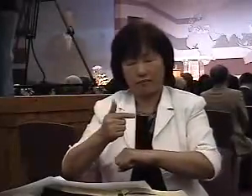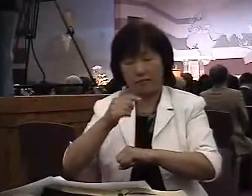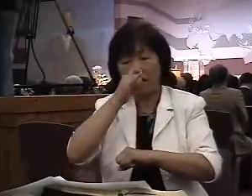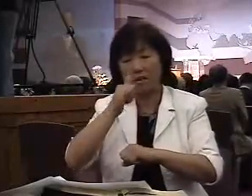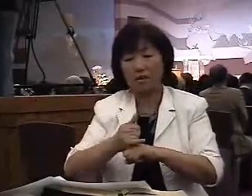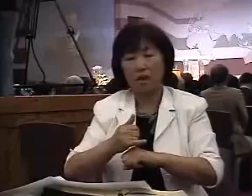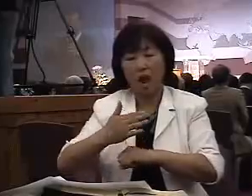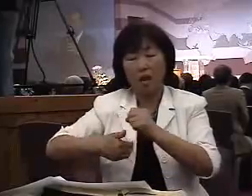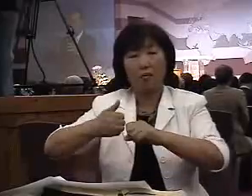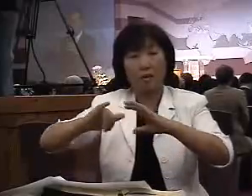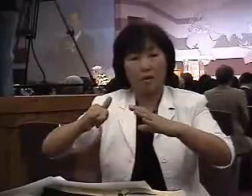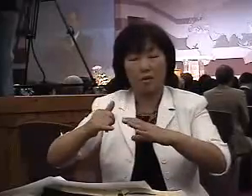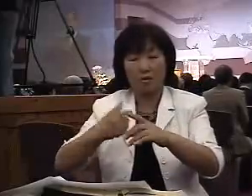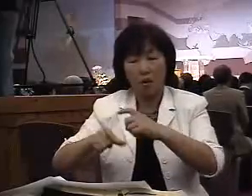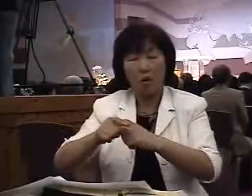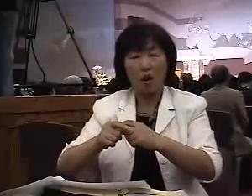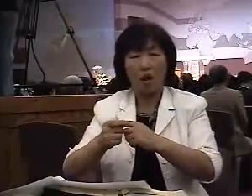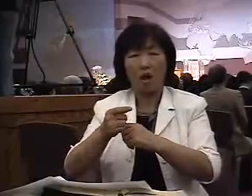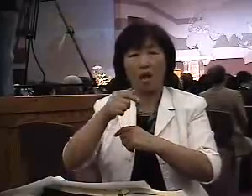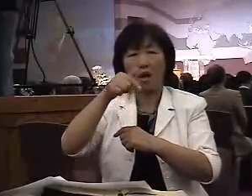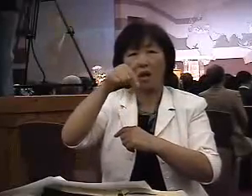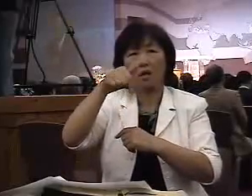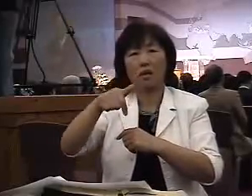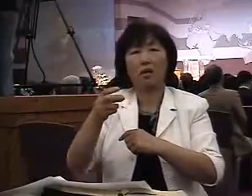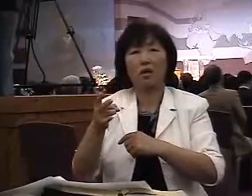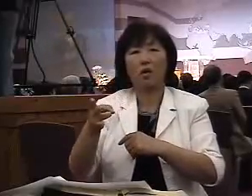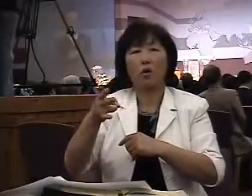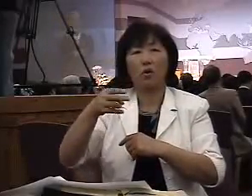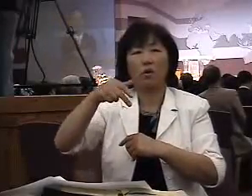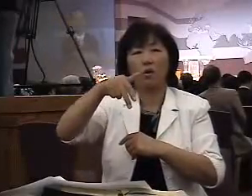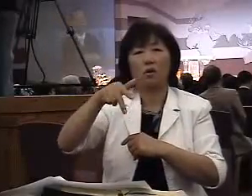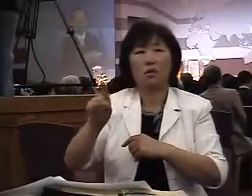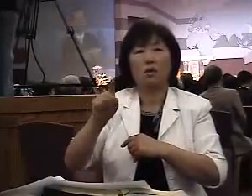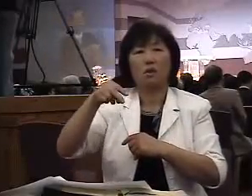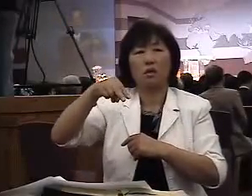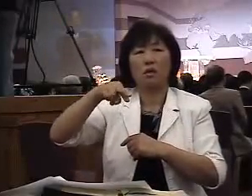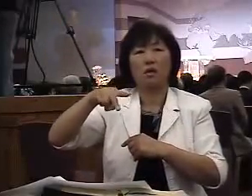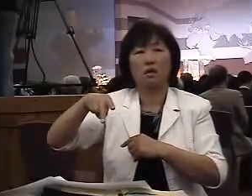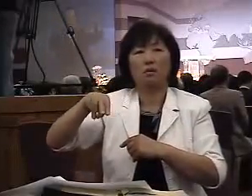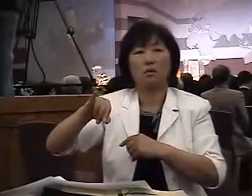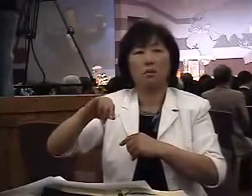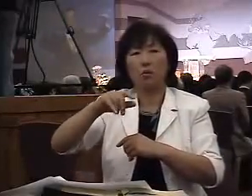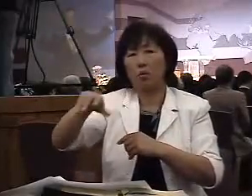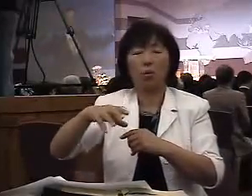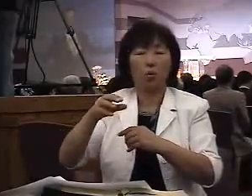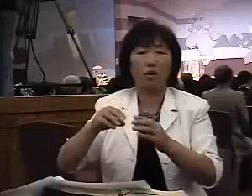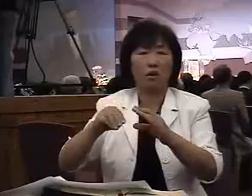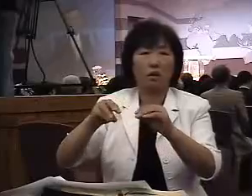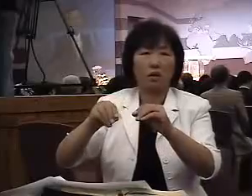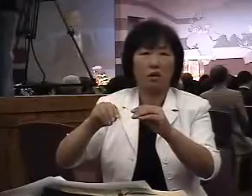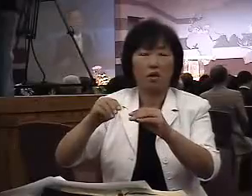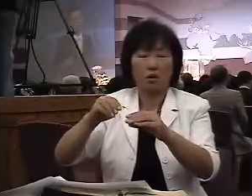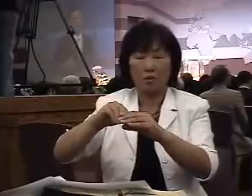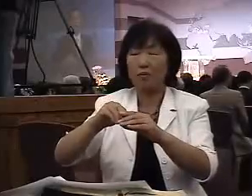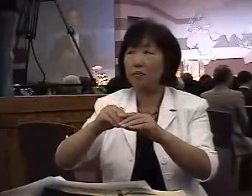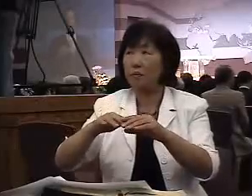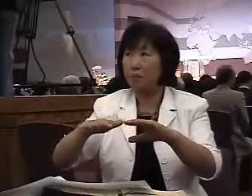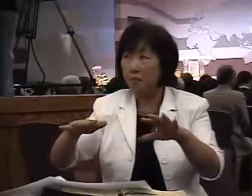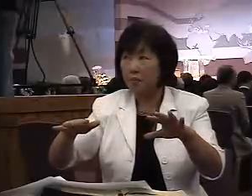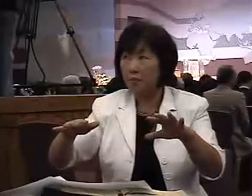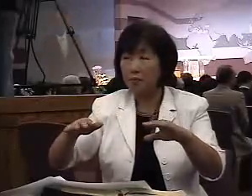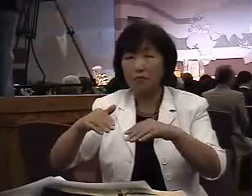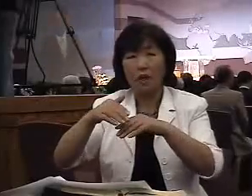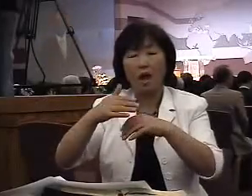하나님의 나라를 항상 그 겨자치가 시작은 미약했지만 나중에는 온 땅을 덮는 숲을 이루는 것처럼 하나님의